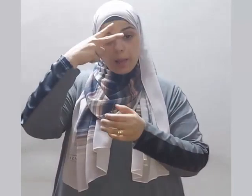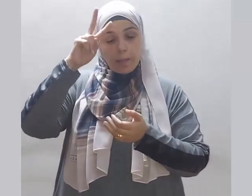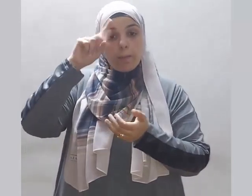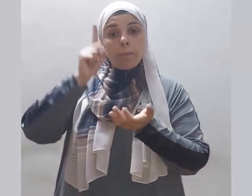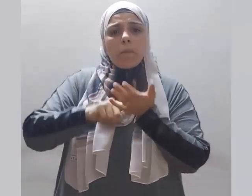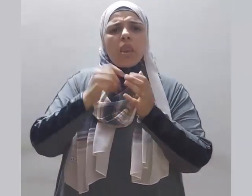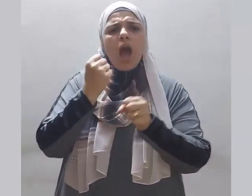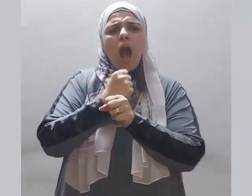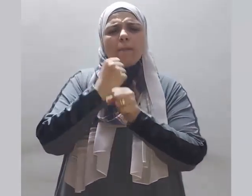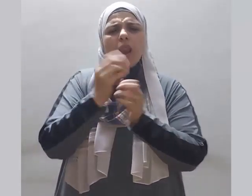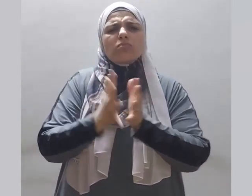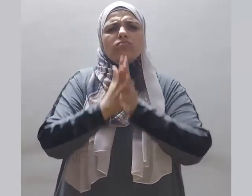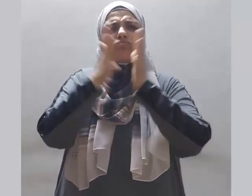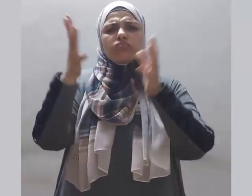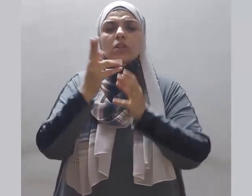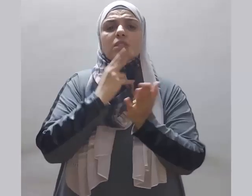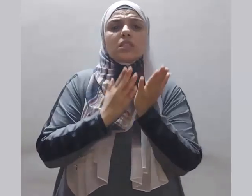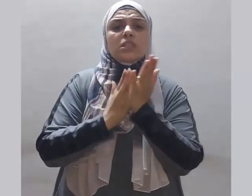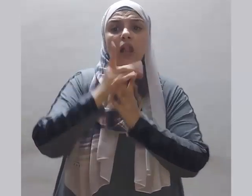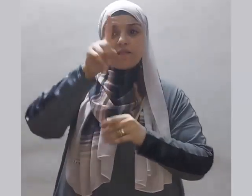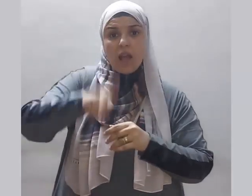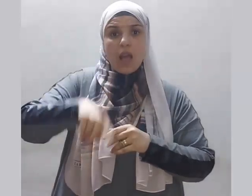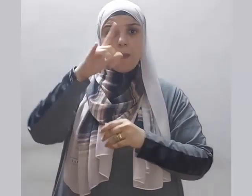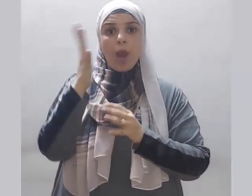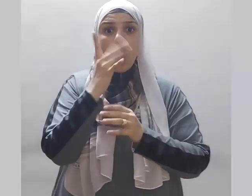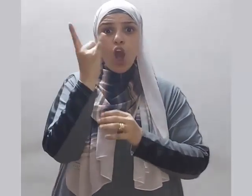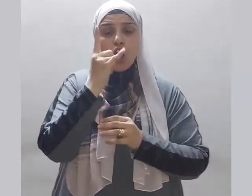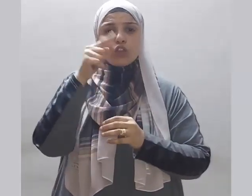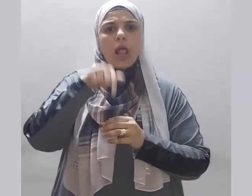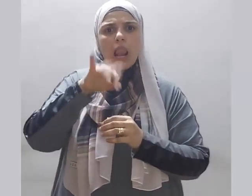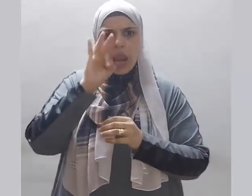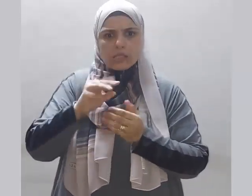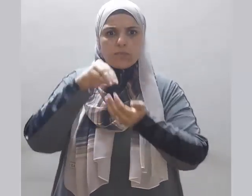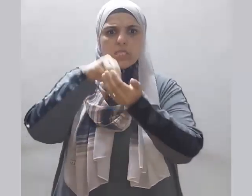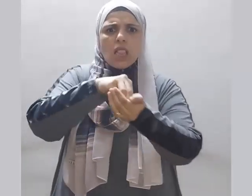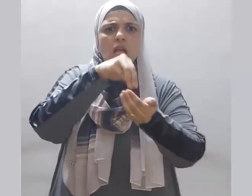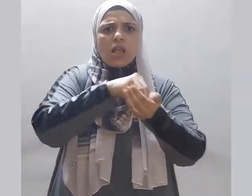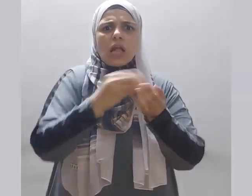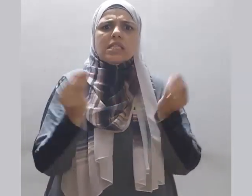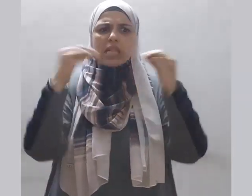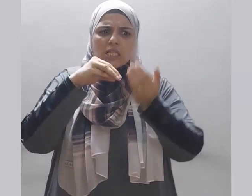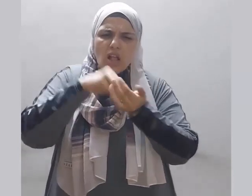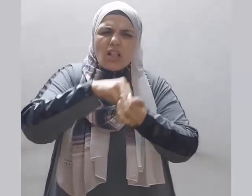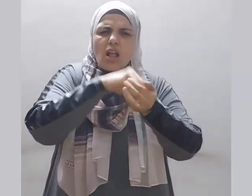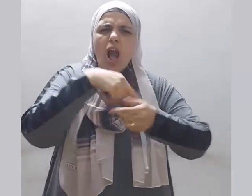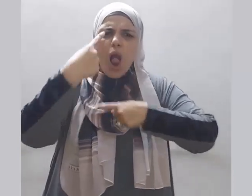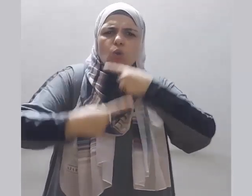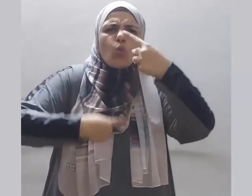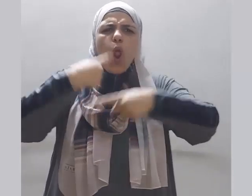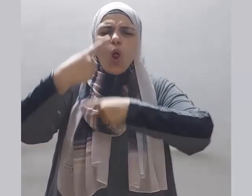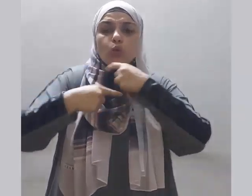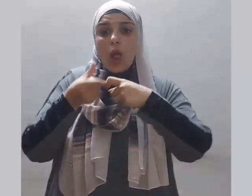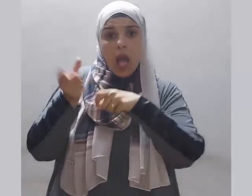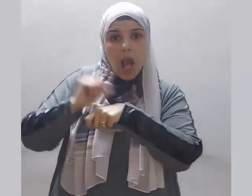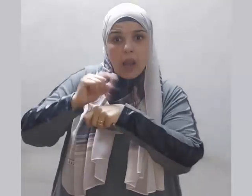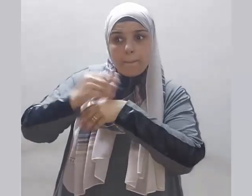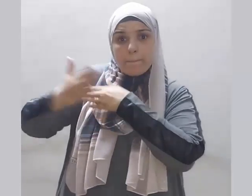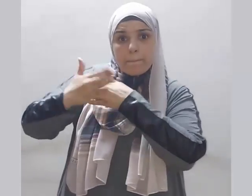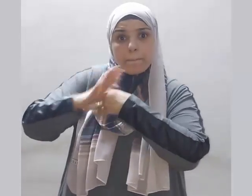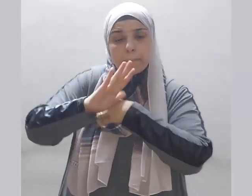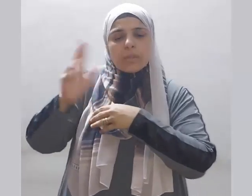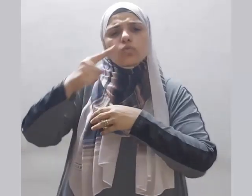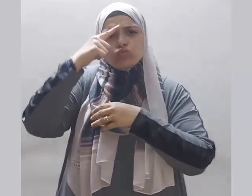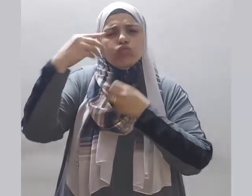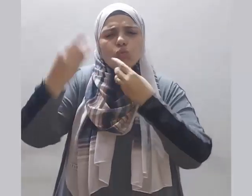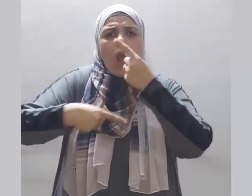الاعمال الصالحه في هذه الايام الفاضله الاكثار من الصدقات لا سيما على ذوي الارحام والحاجات